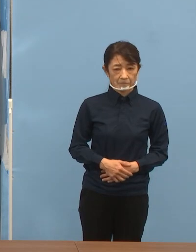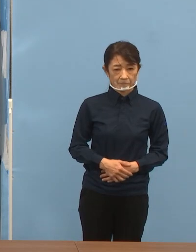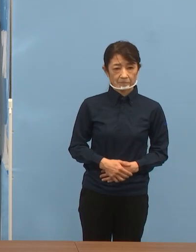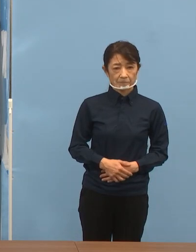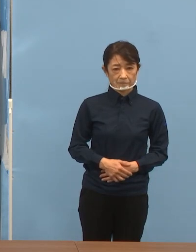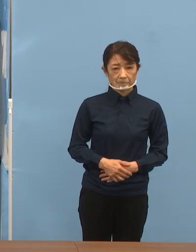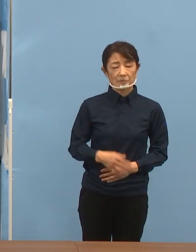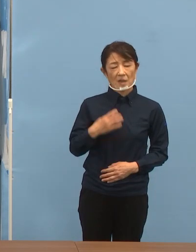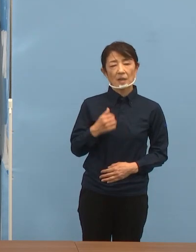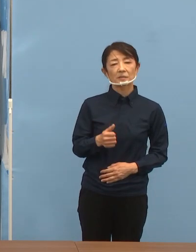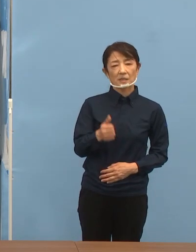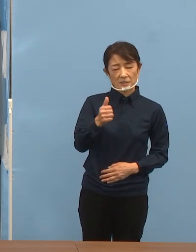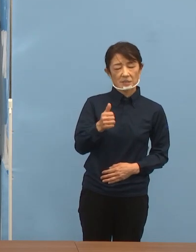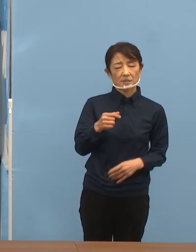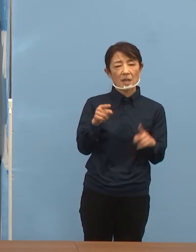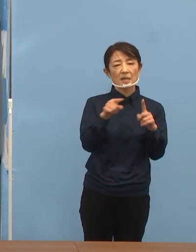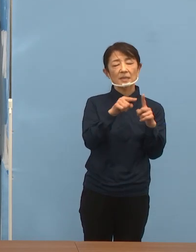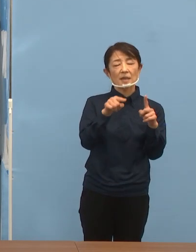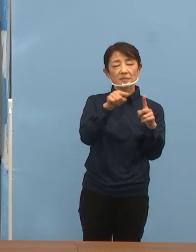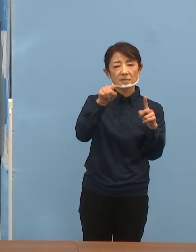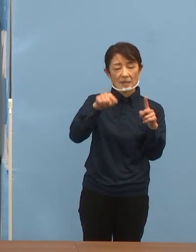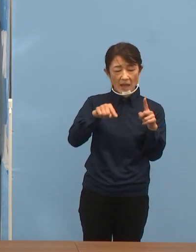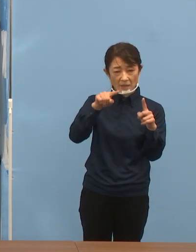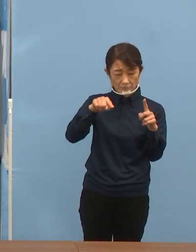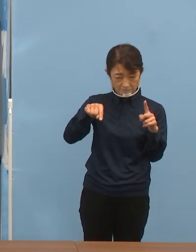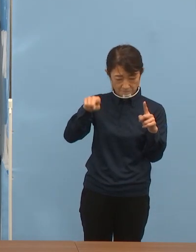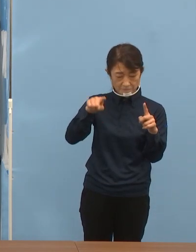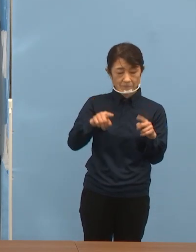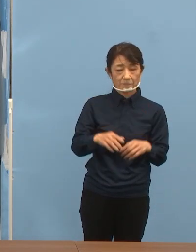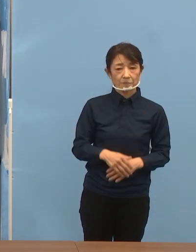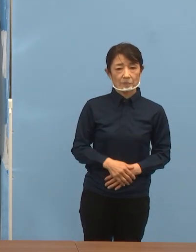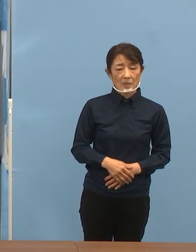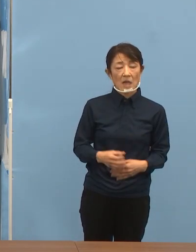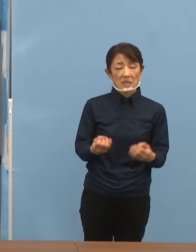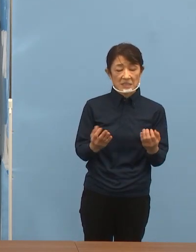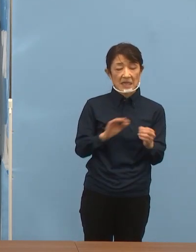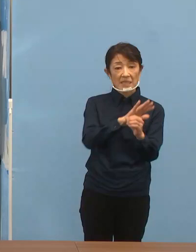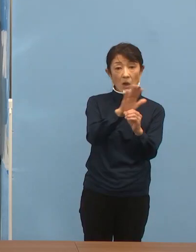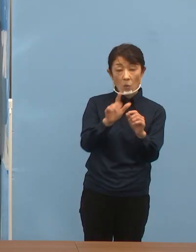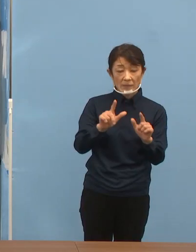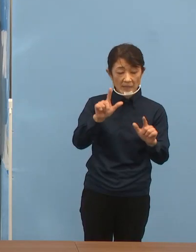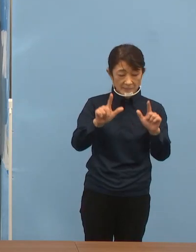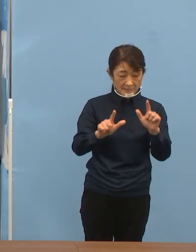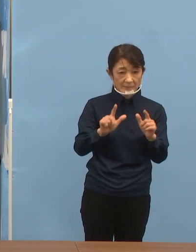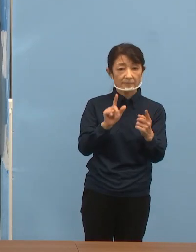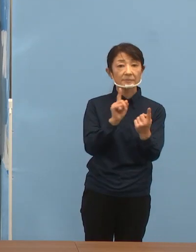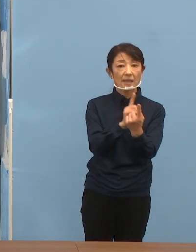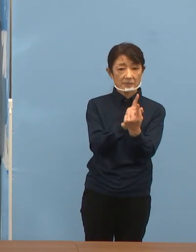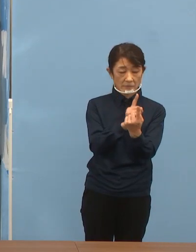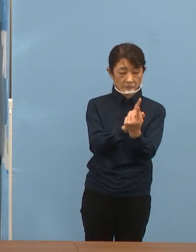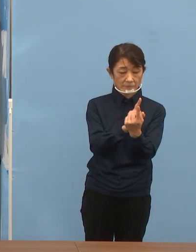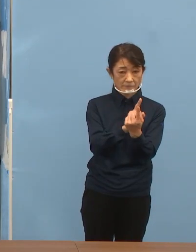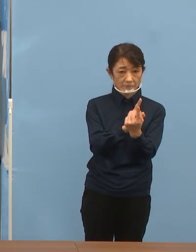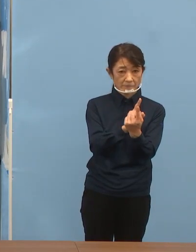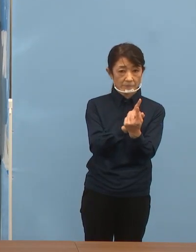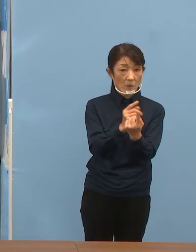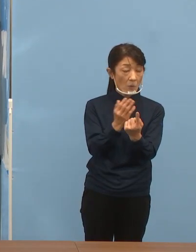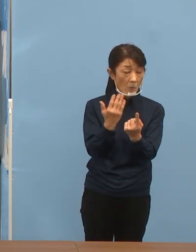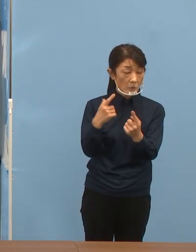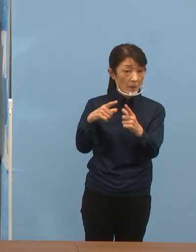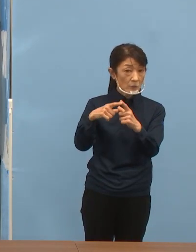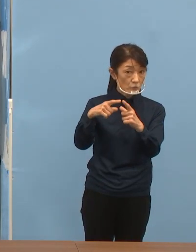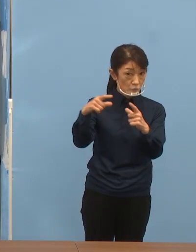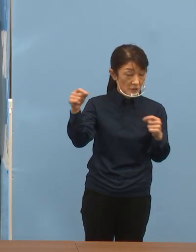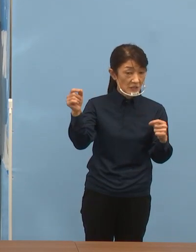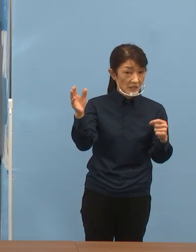します。 幹事社の KTM の平野です。新型コロナ対策についてなんですけれども、はい、先日国から屋外